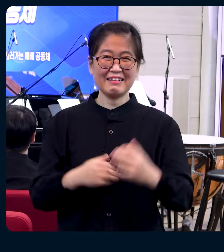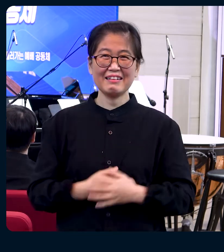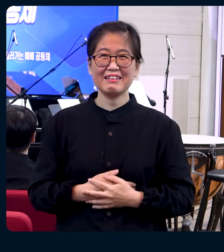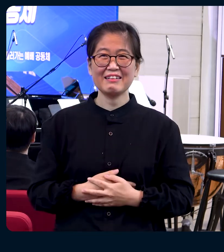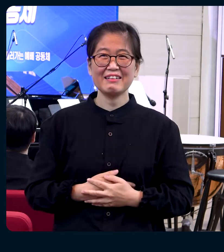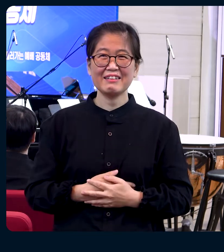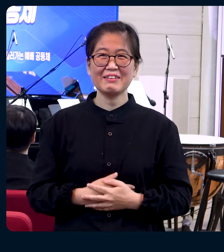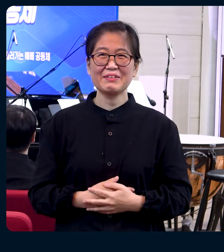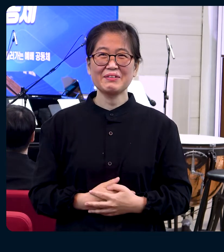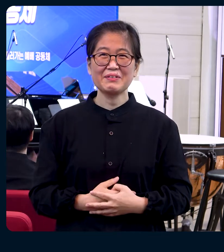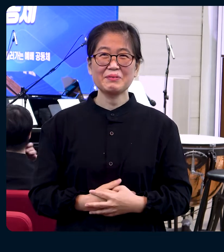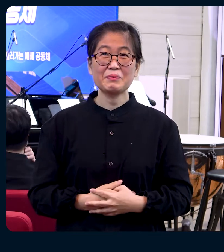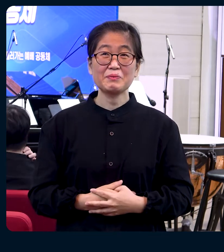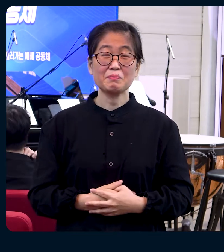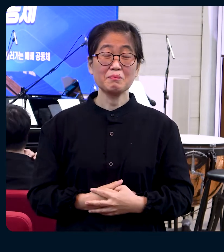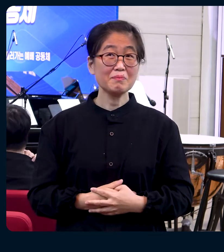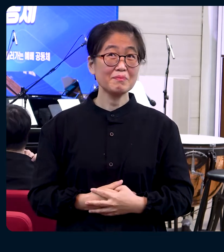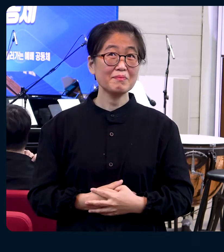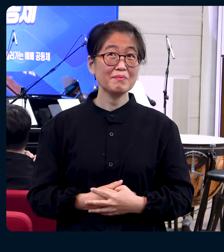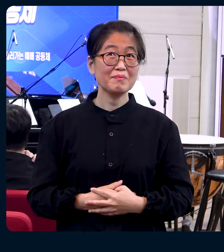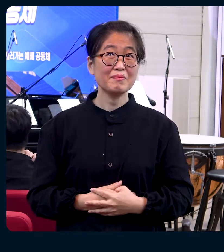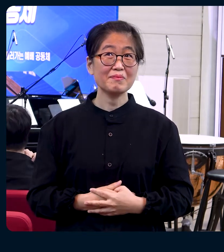안타깝게 제 아내는 여기 지금 앉아 있습니다.